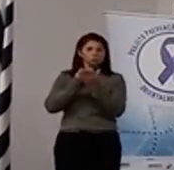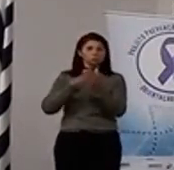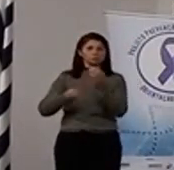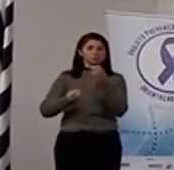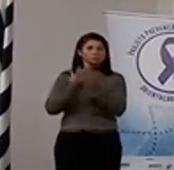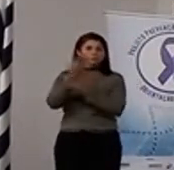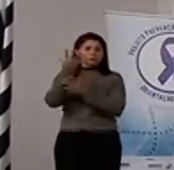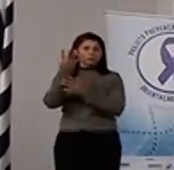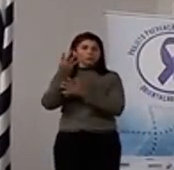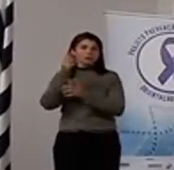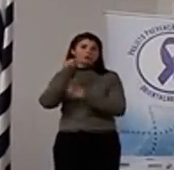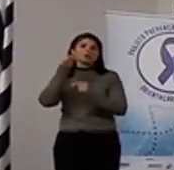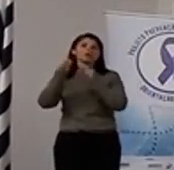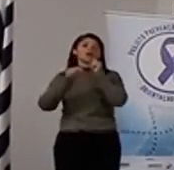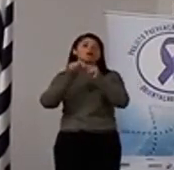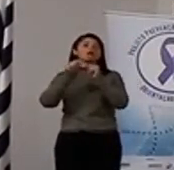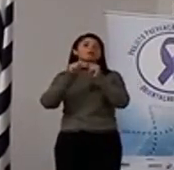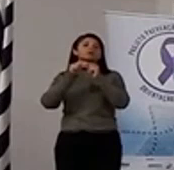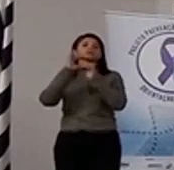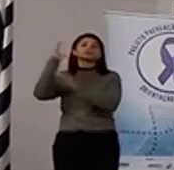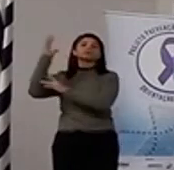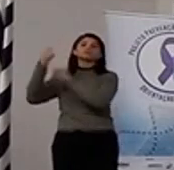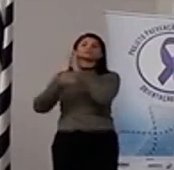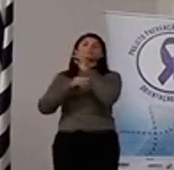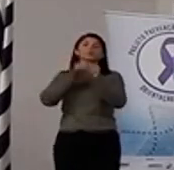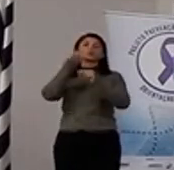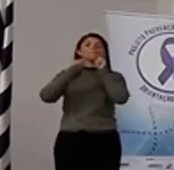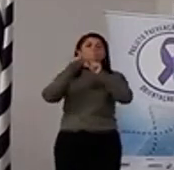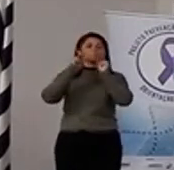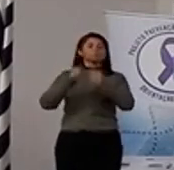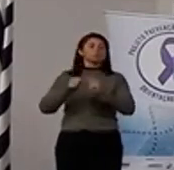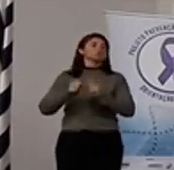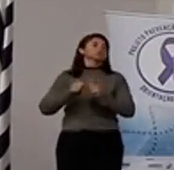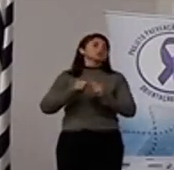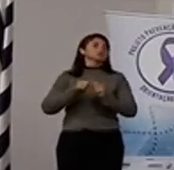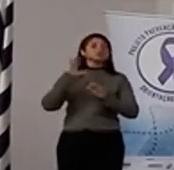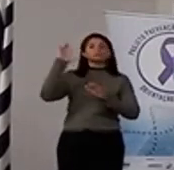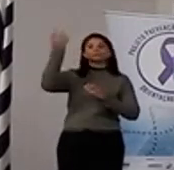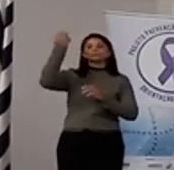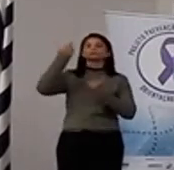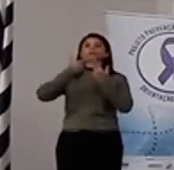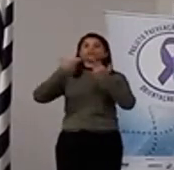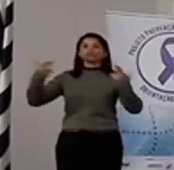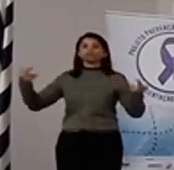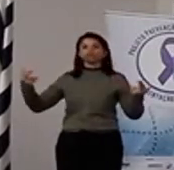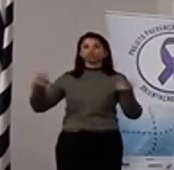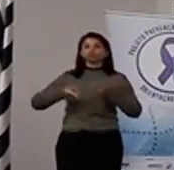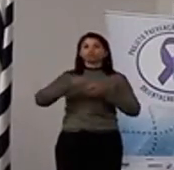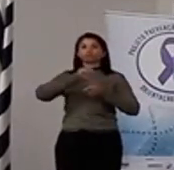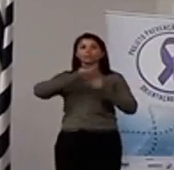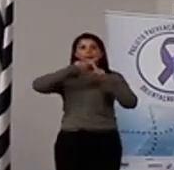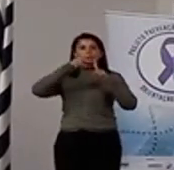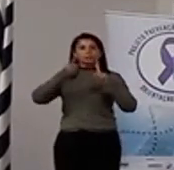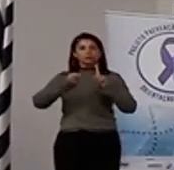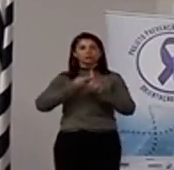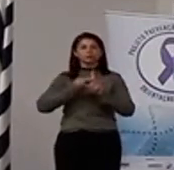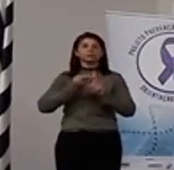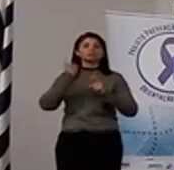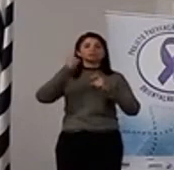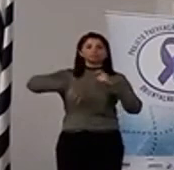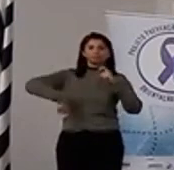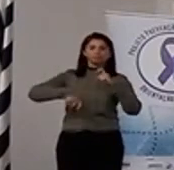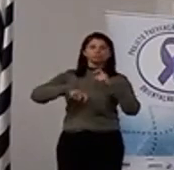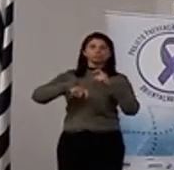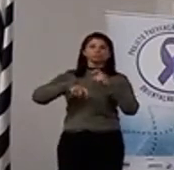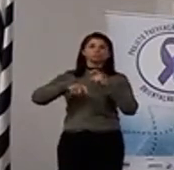ela entra nos fatores ambientais que podem ocorrer. Disrupção é isso, né? São esses fatores que ocorrem durante a gestação. Pode ser qualquer fator